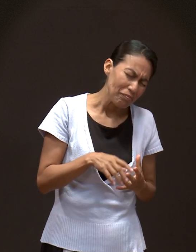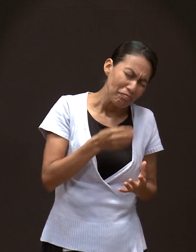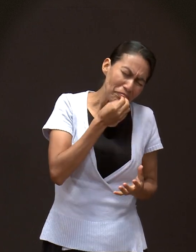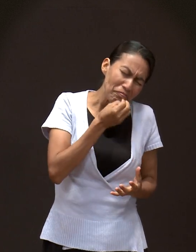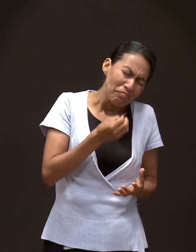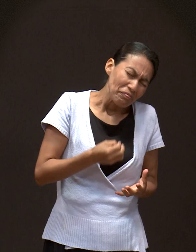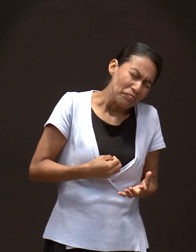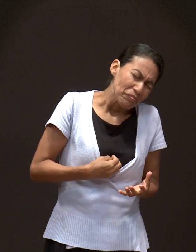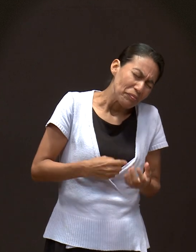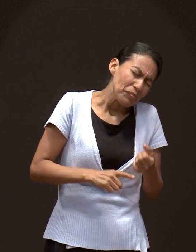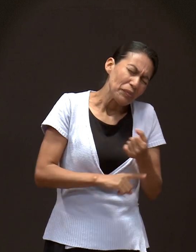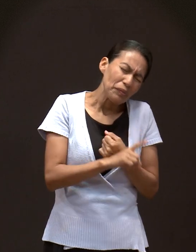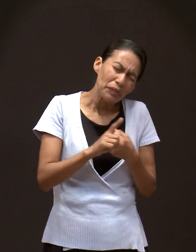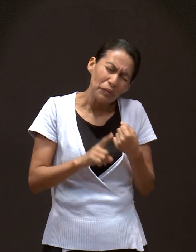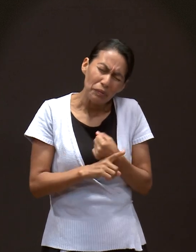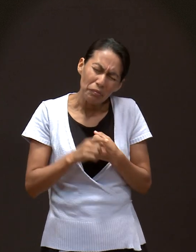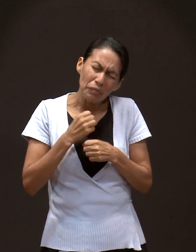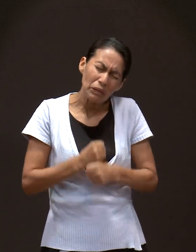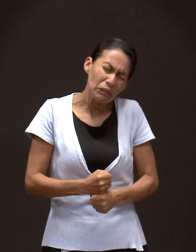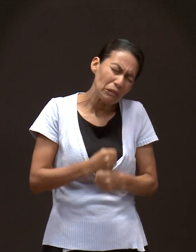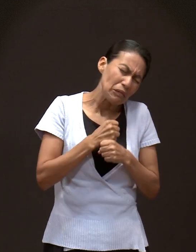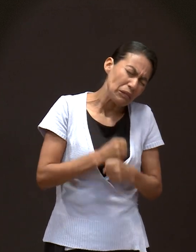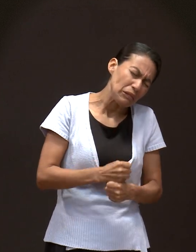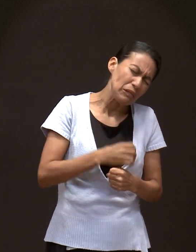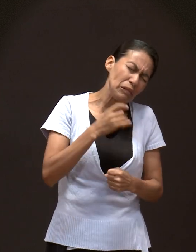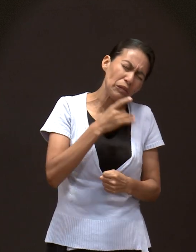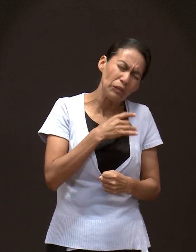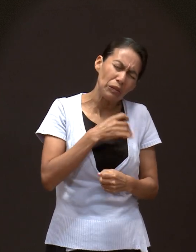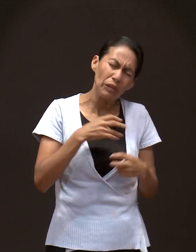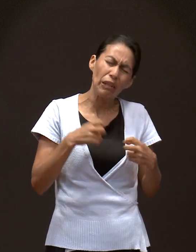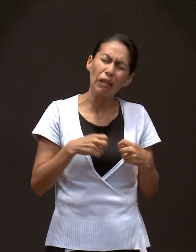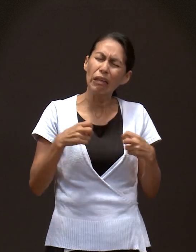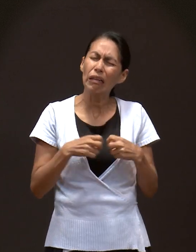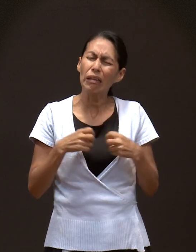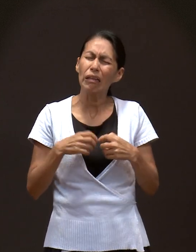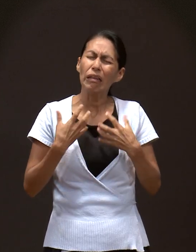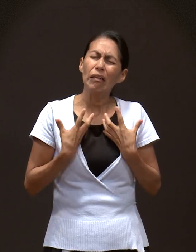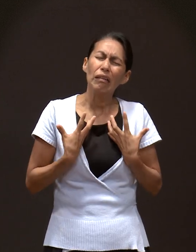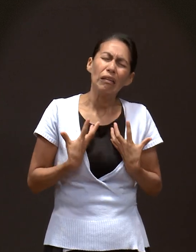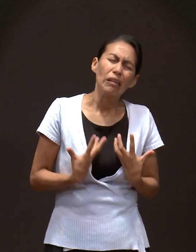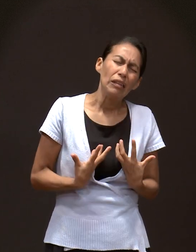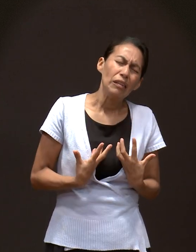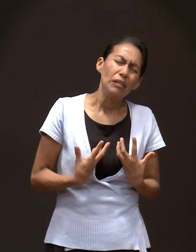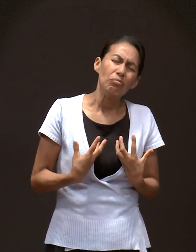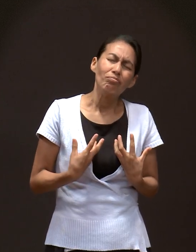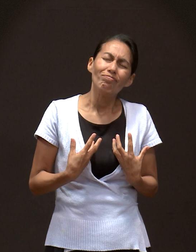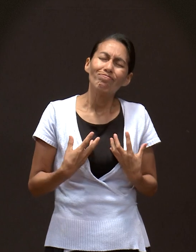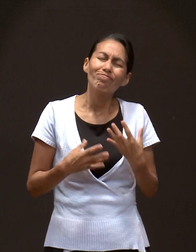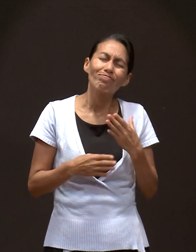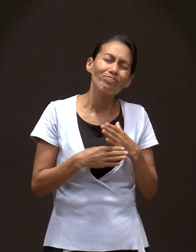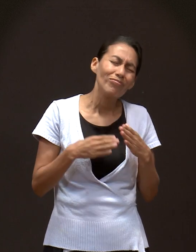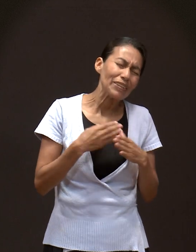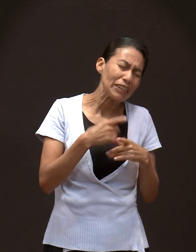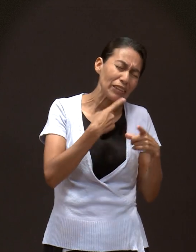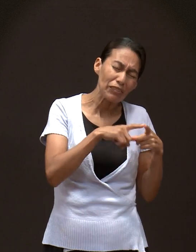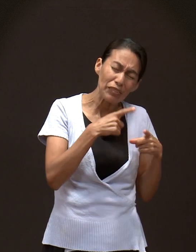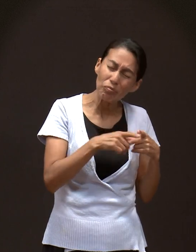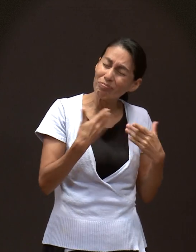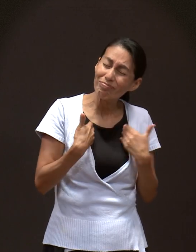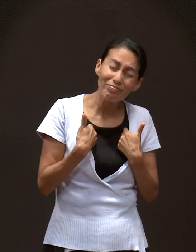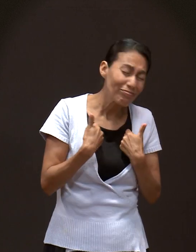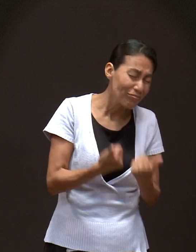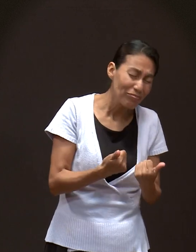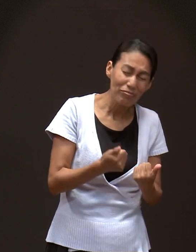el dolor, la incertidumbre, la desesperación, tantas cosas, Padre, que pasan alrededor de